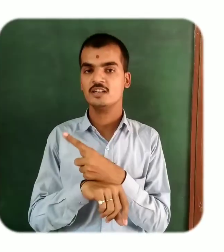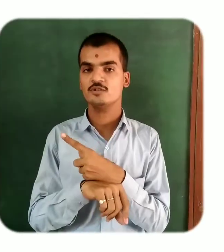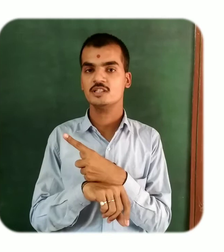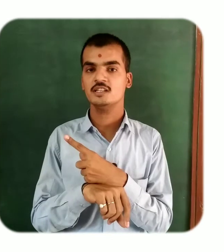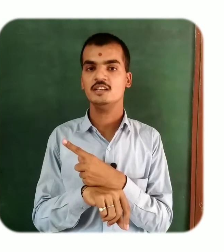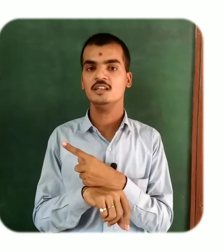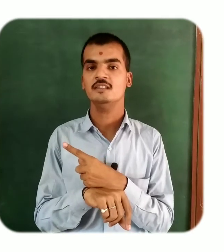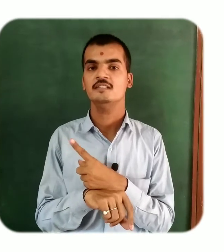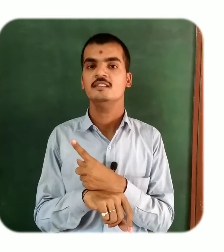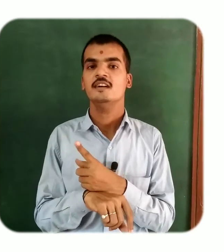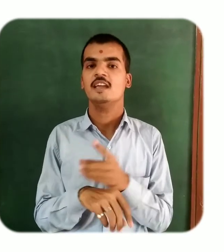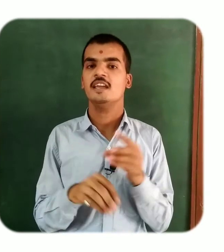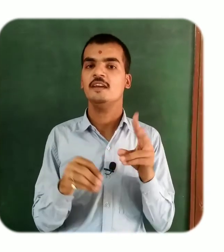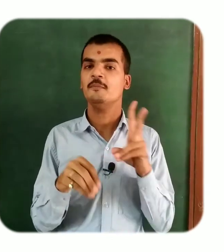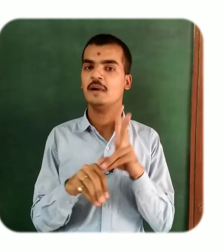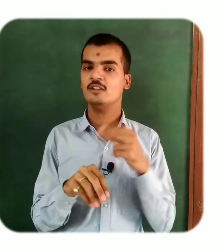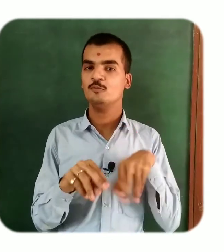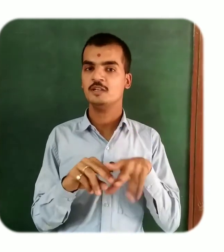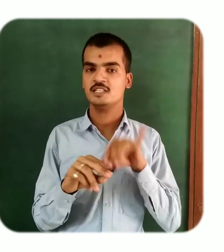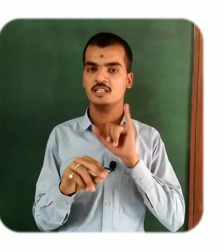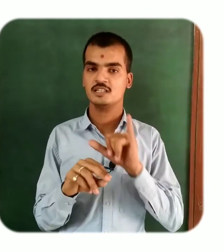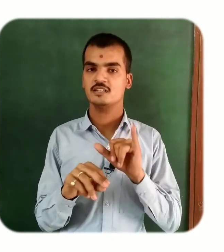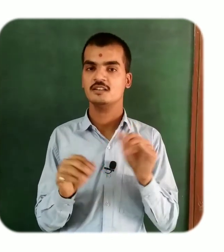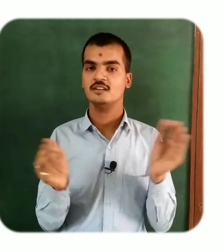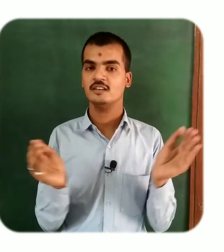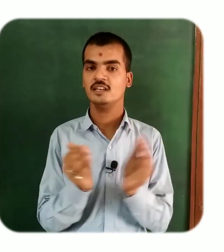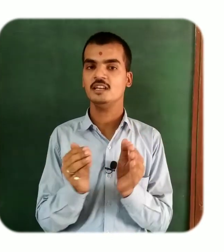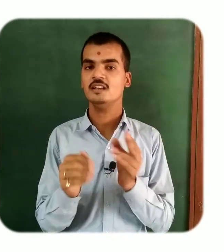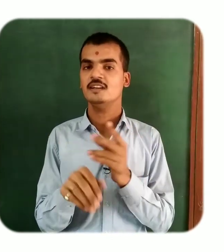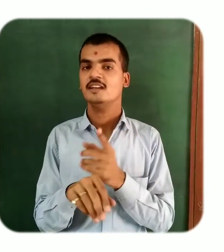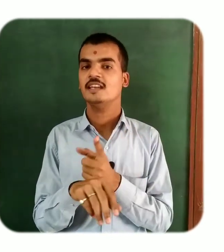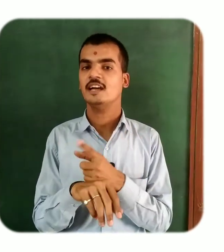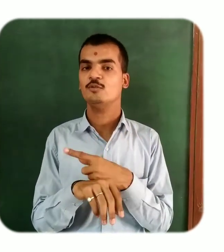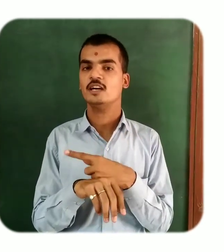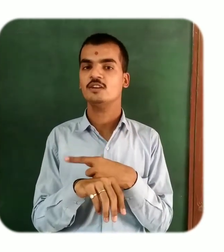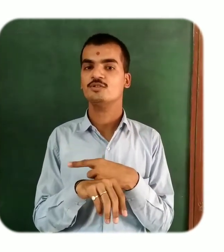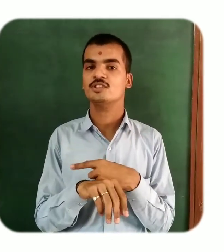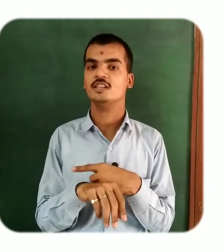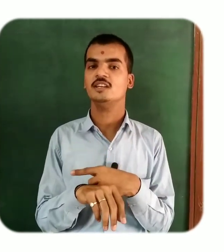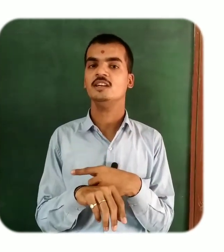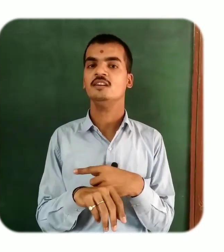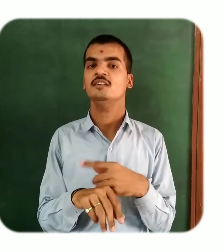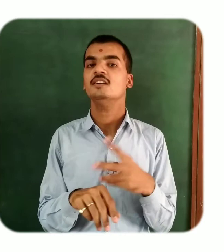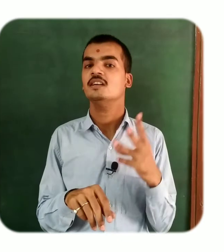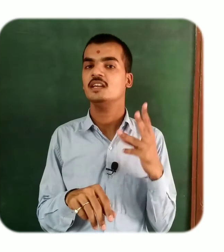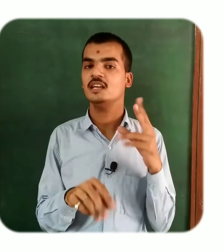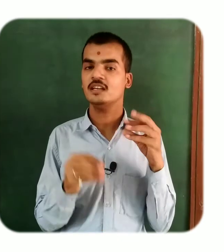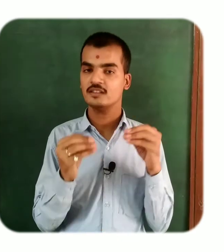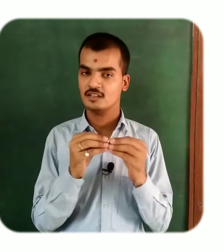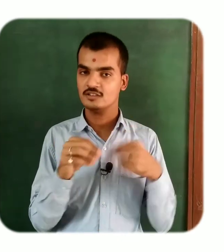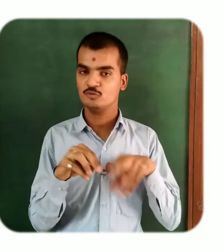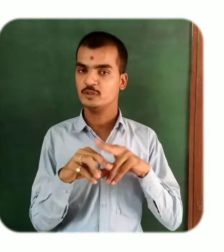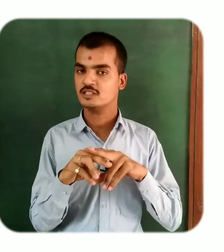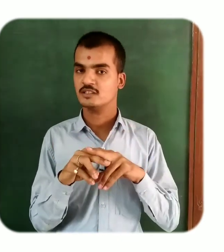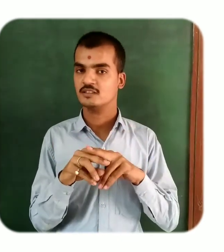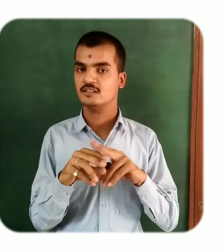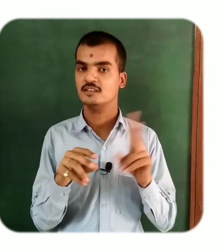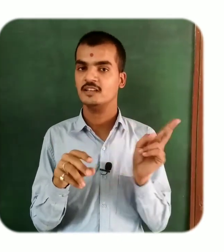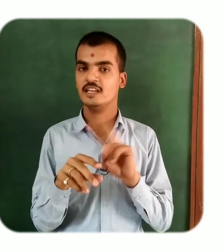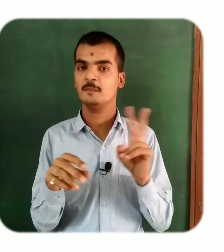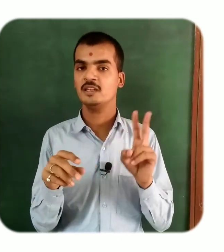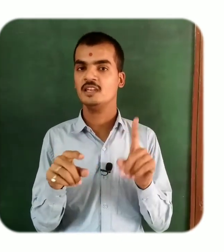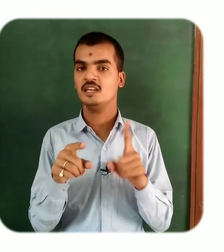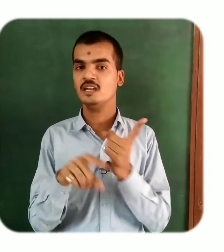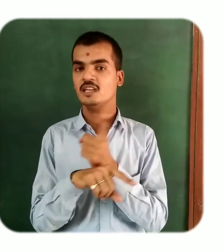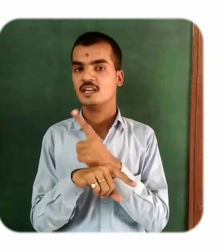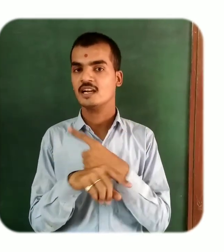જે કાંટો છે એ 12 ઉપર છે અને નાનો કાંટો છે એ 10 ઉપર છે.